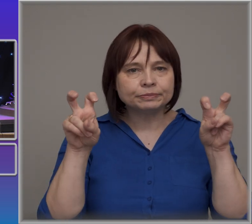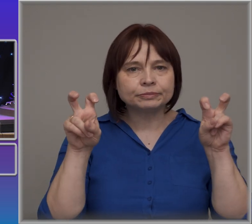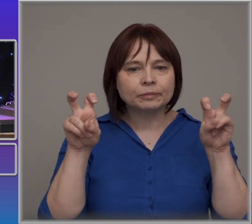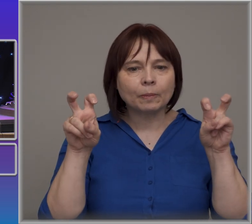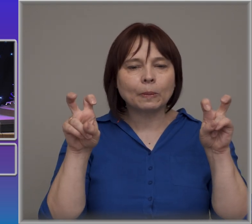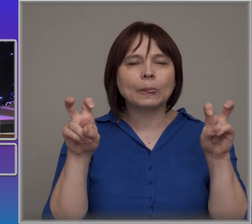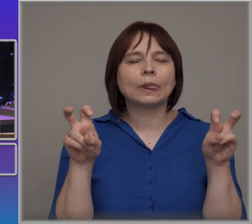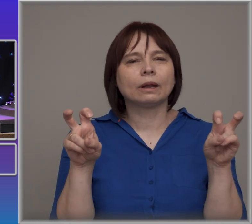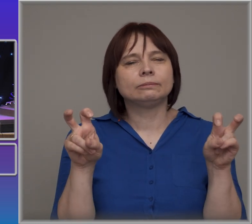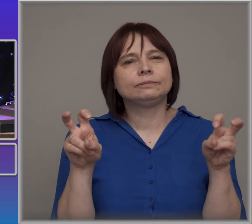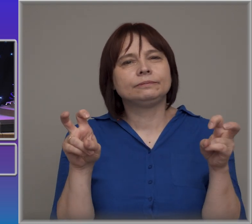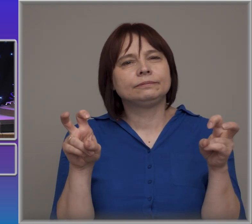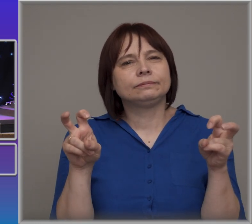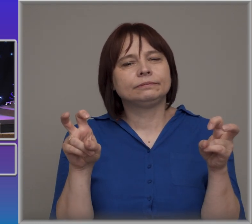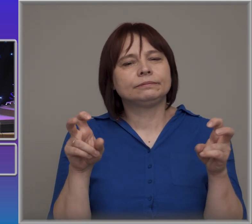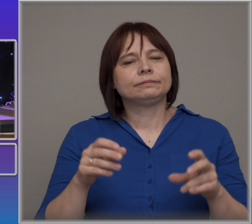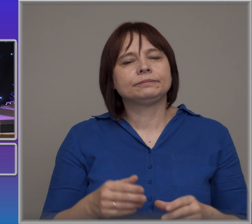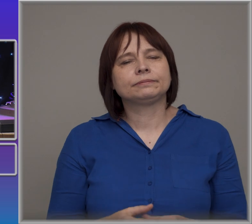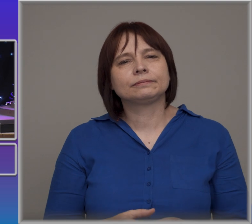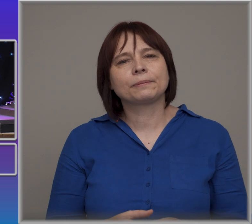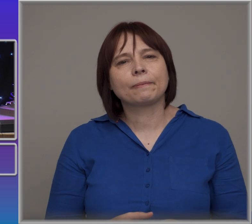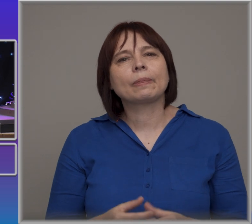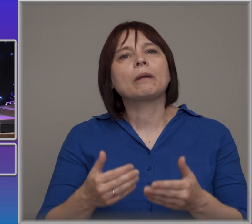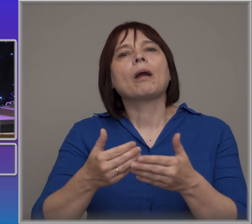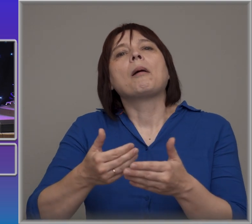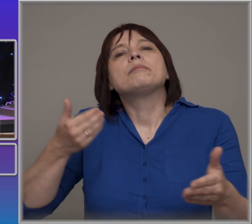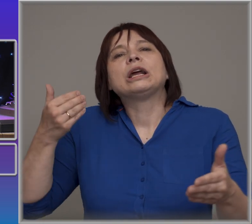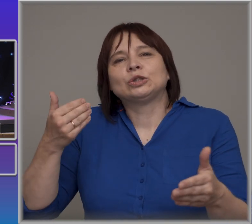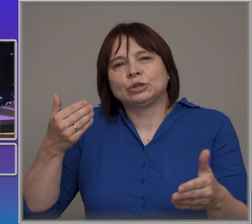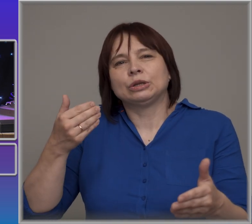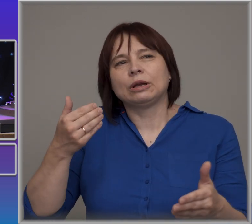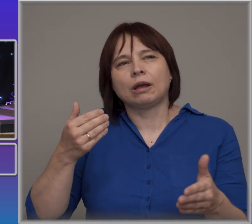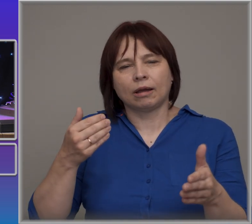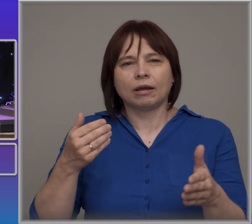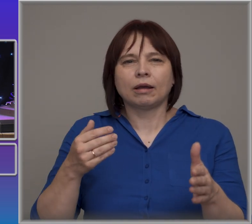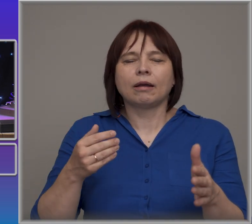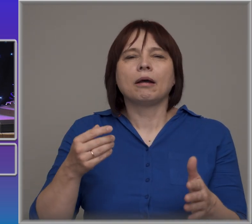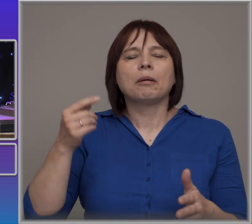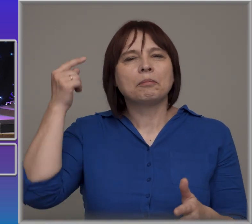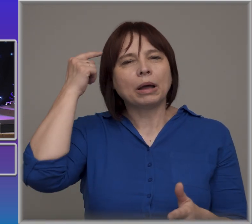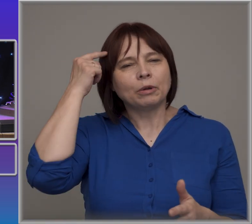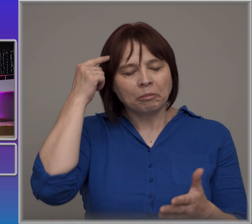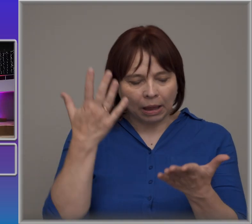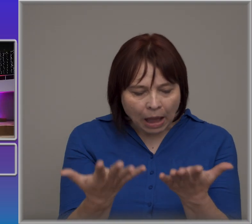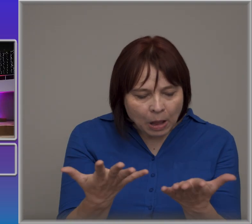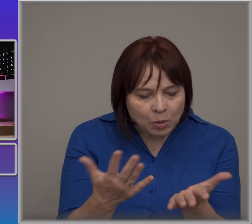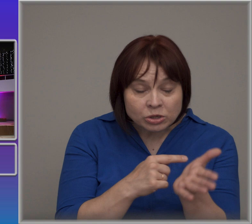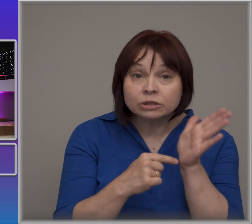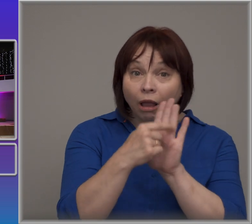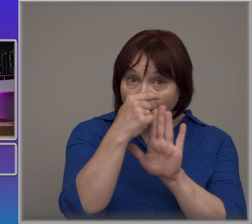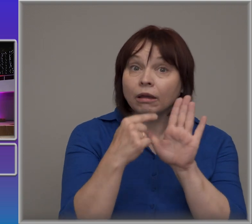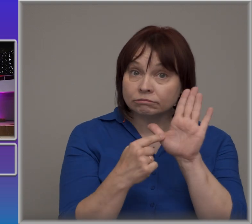приветствуем братьев и сестер, которые нас смотрят в онлайне. Вам благословение от Господнего имени. Слава